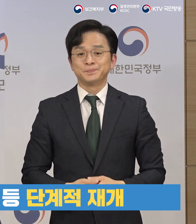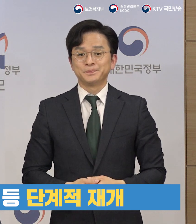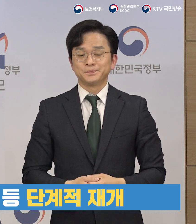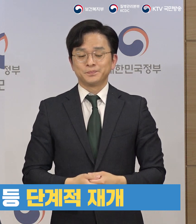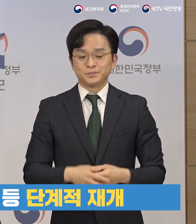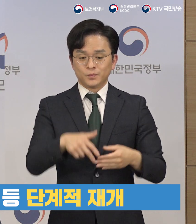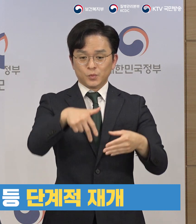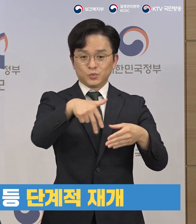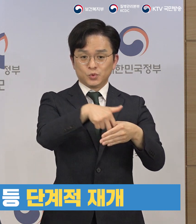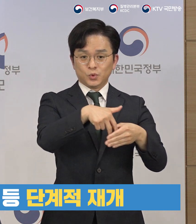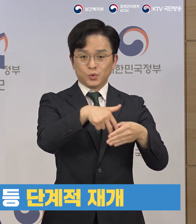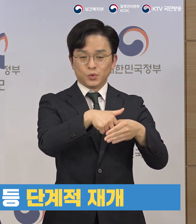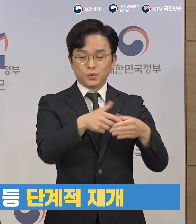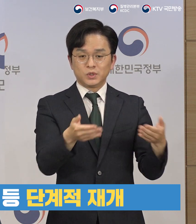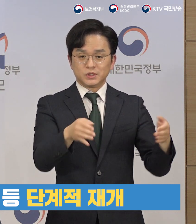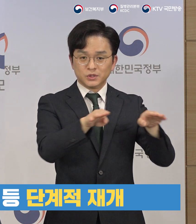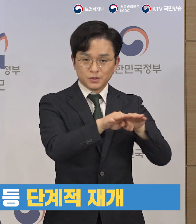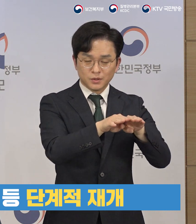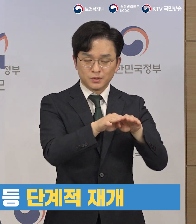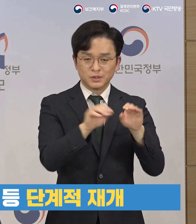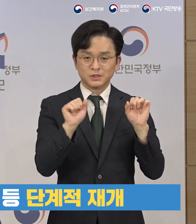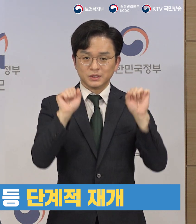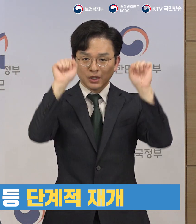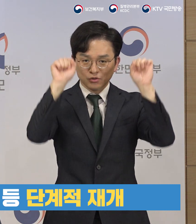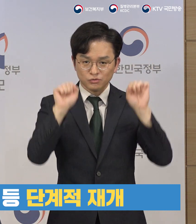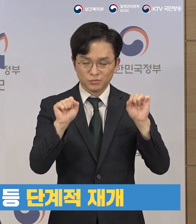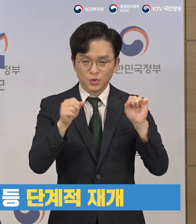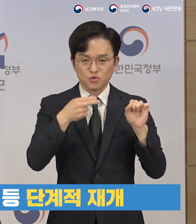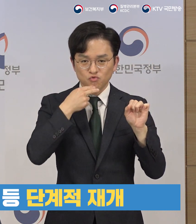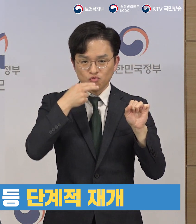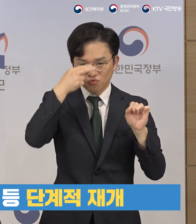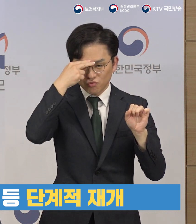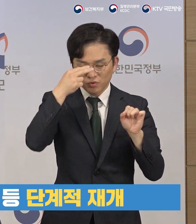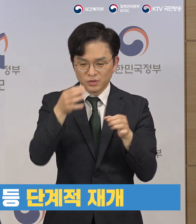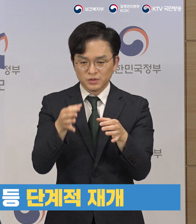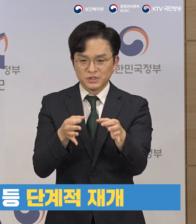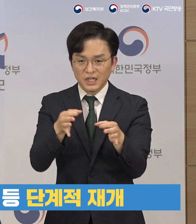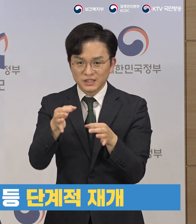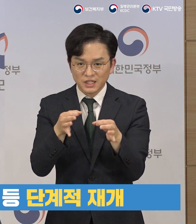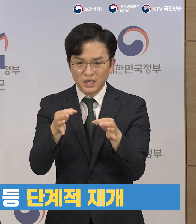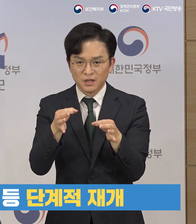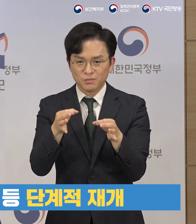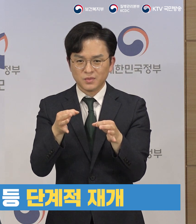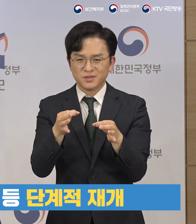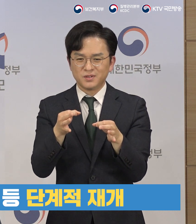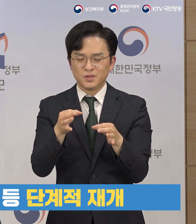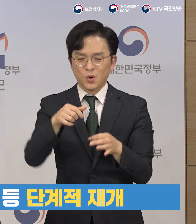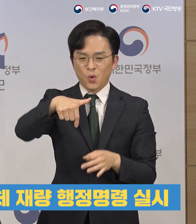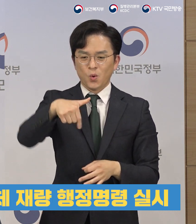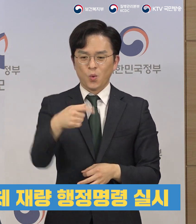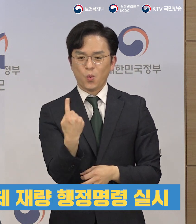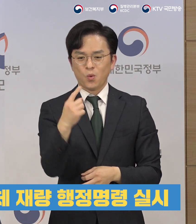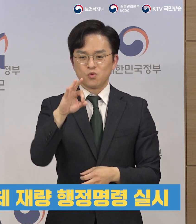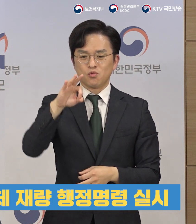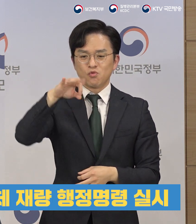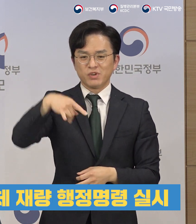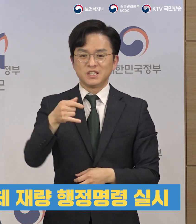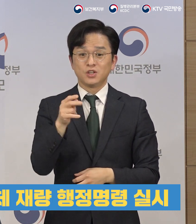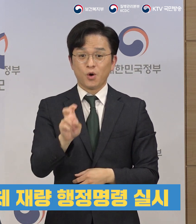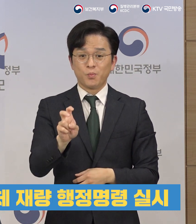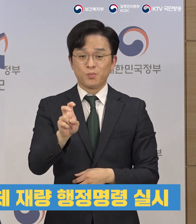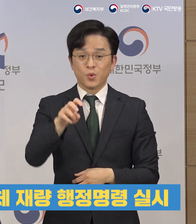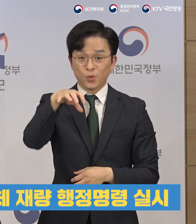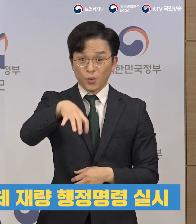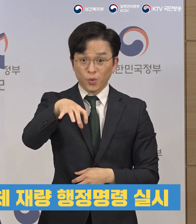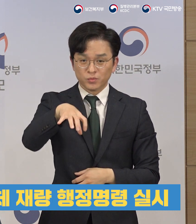이 부분은 내일 사회 부총리가 별도의 브리핑을 통해 세부 주인 계획을 발표할 것입니다 종교